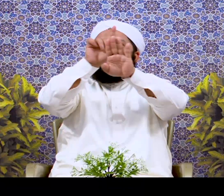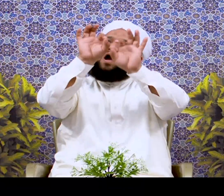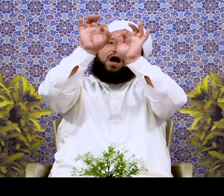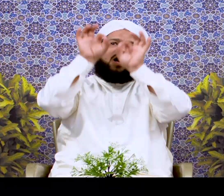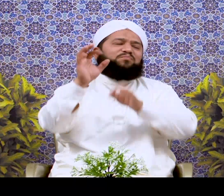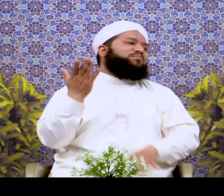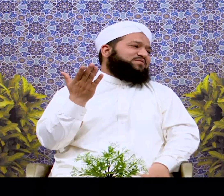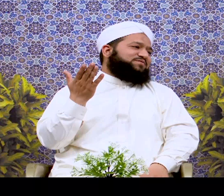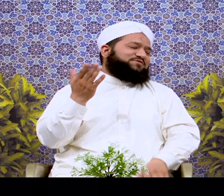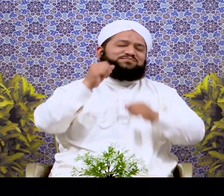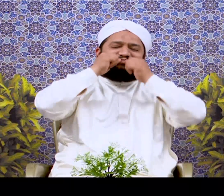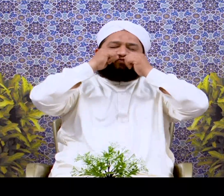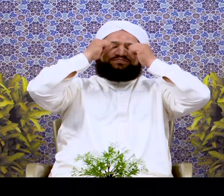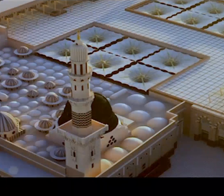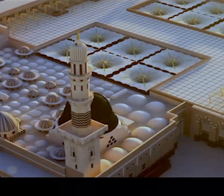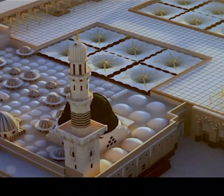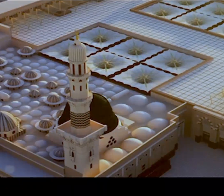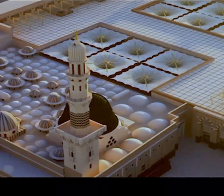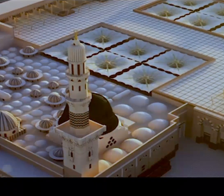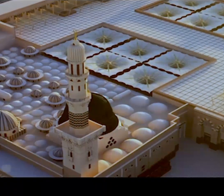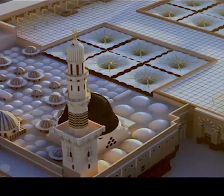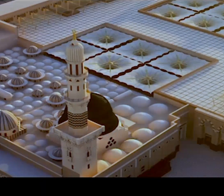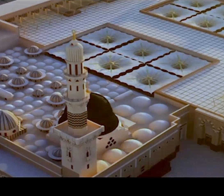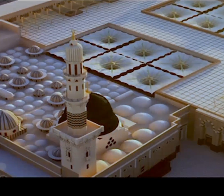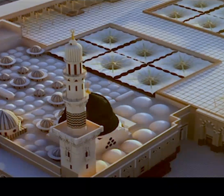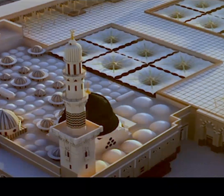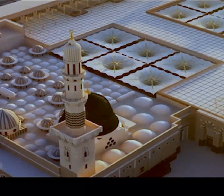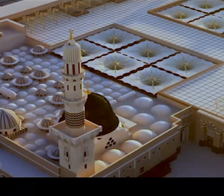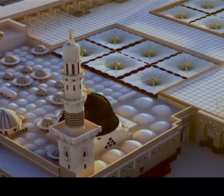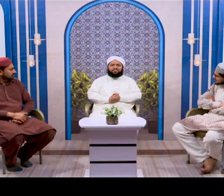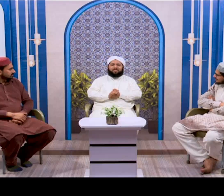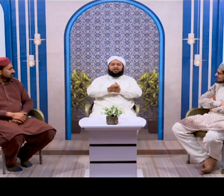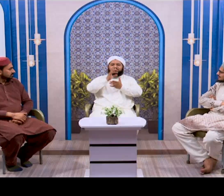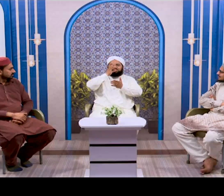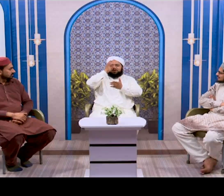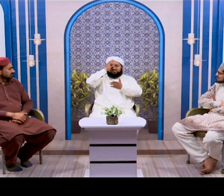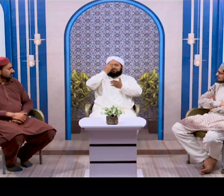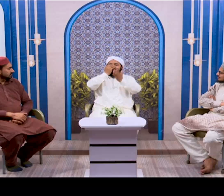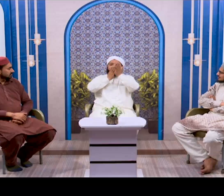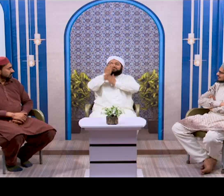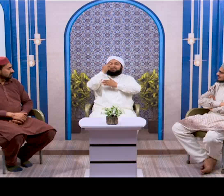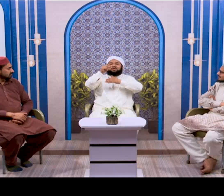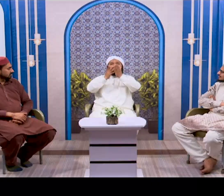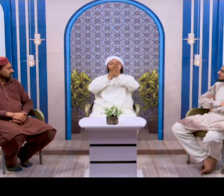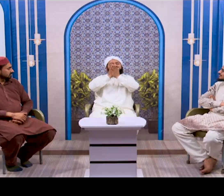تھی۔ صلو علی الحبیب صلی اللہ علی محمد۔ معراج شریف سے متعلق وسوسے کا